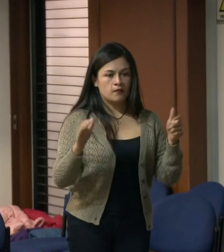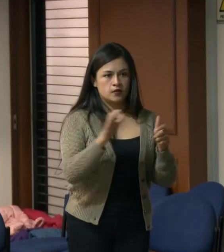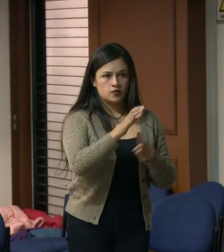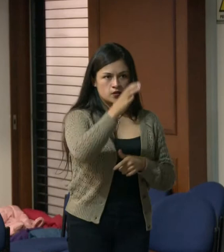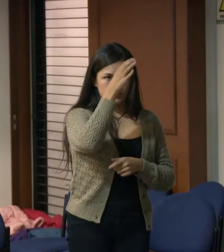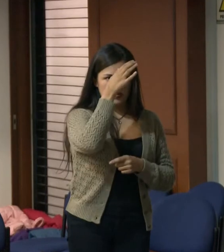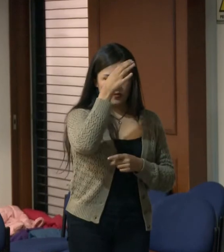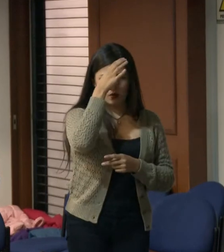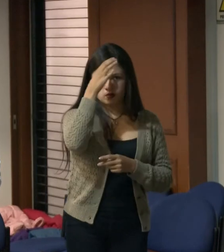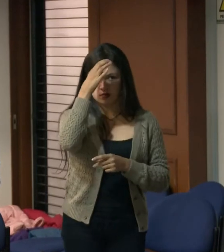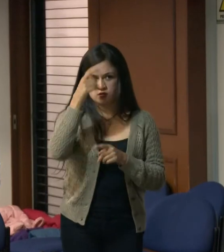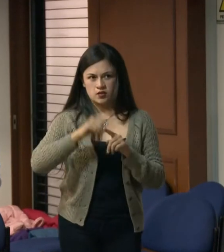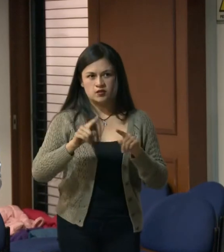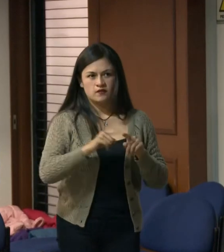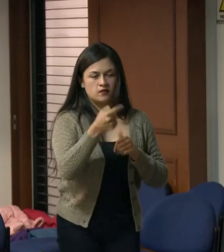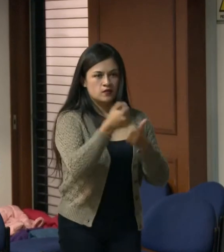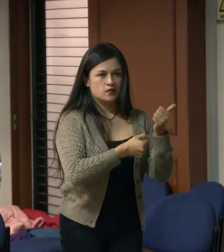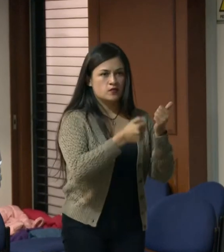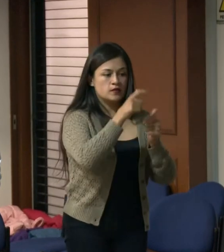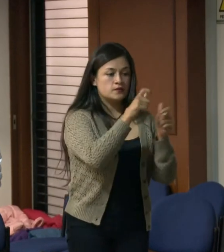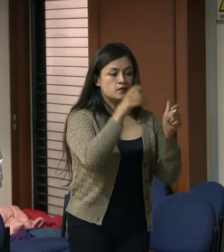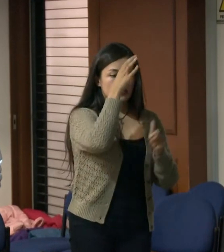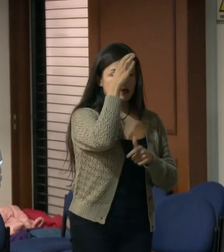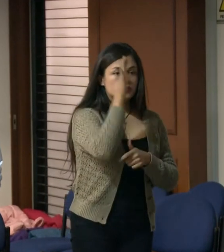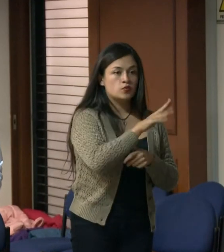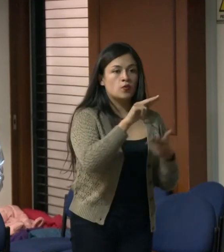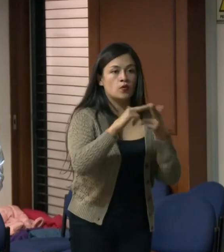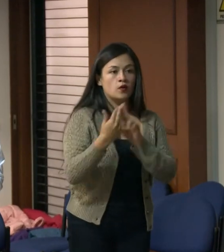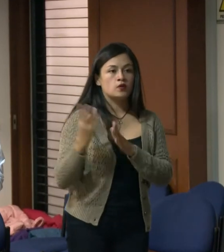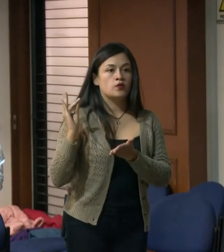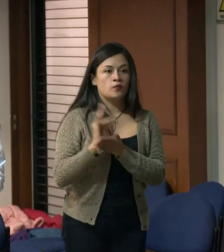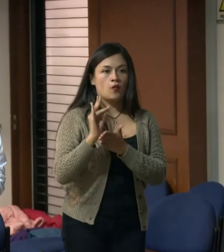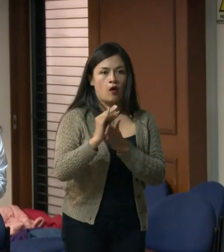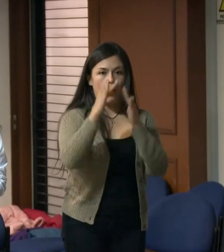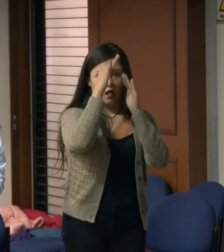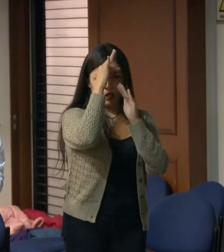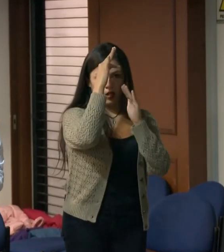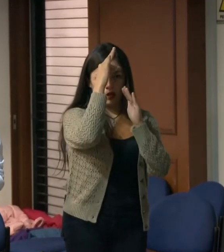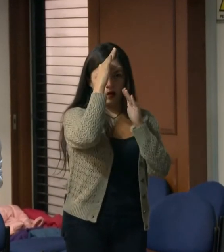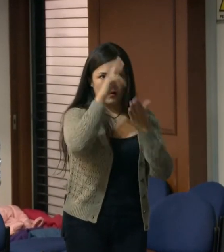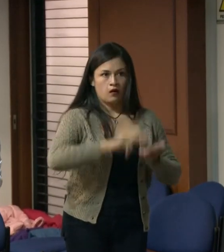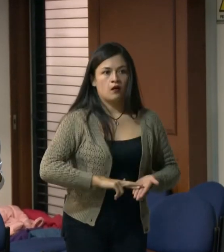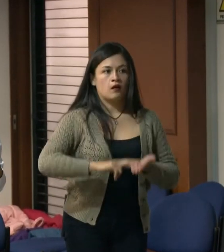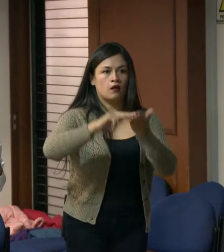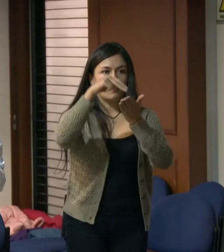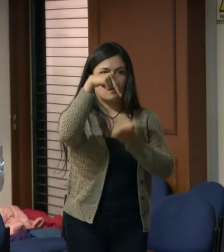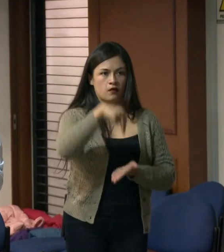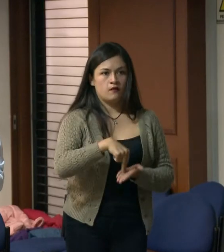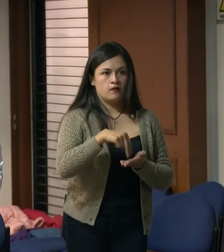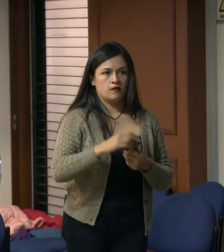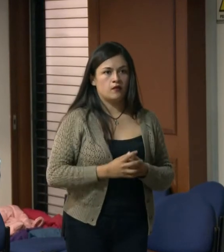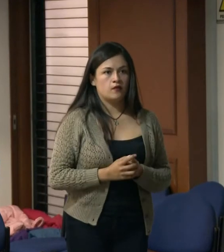se mencionaba anteriormente, ubicadas dentro del modelo médico rehabilitador.